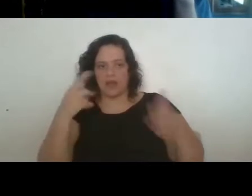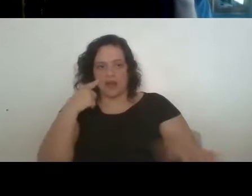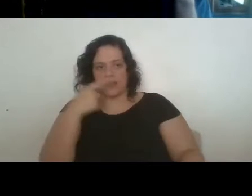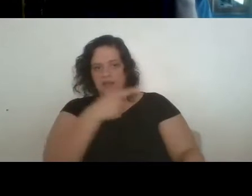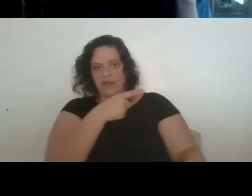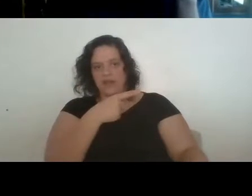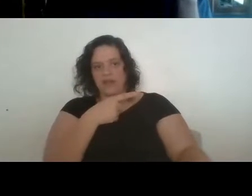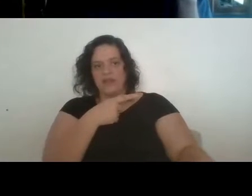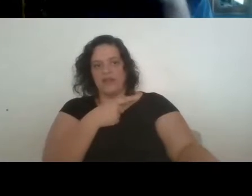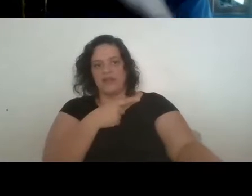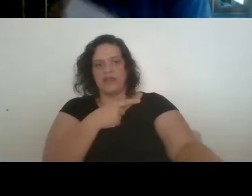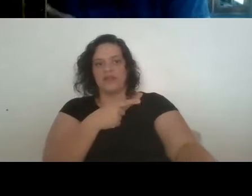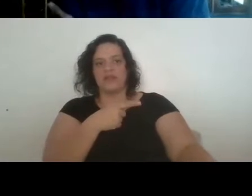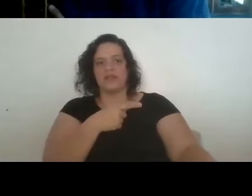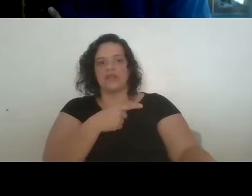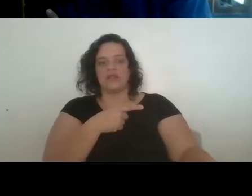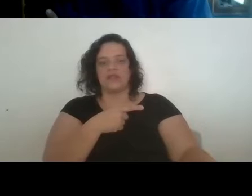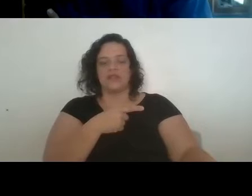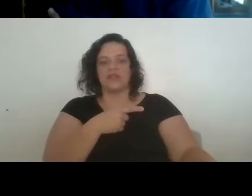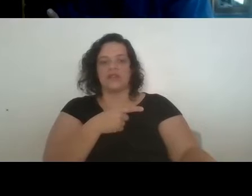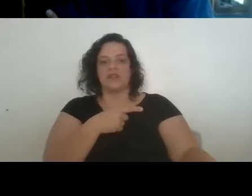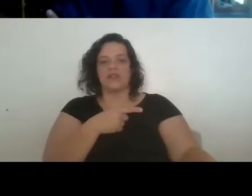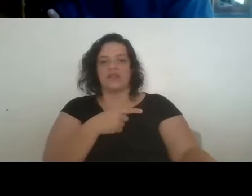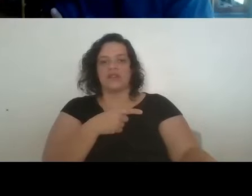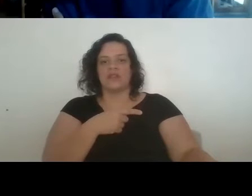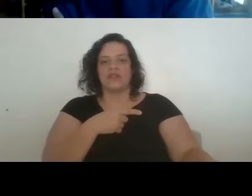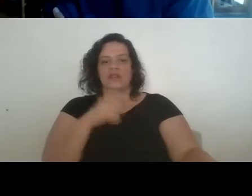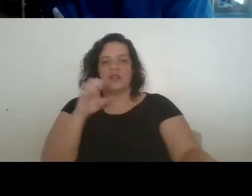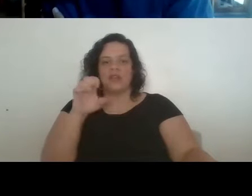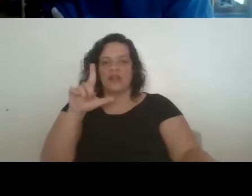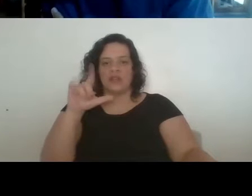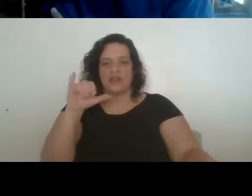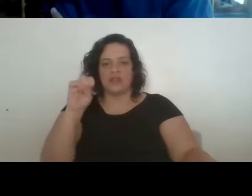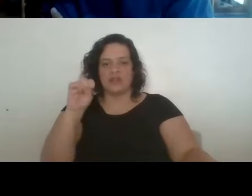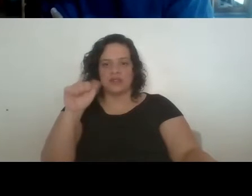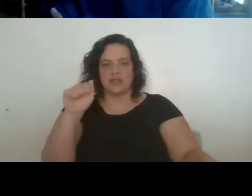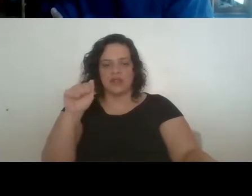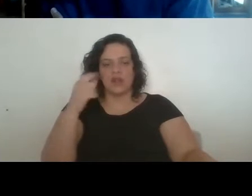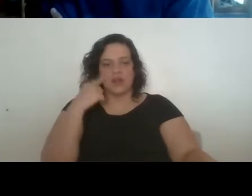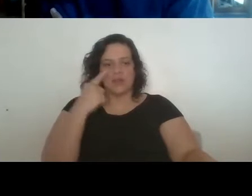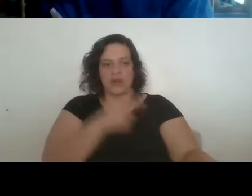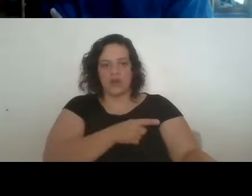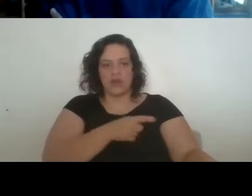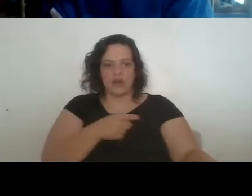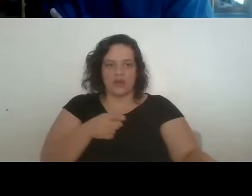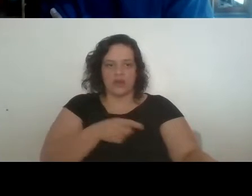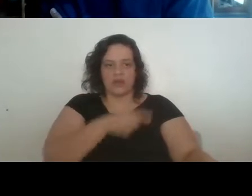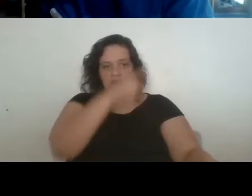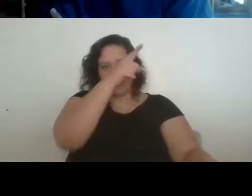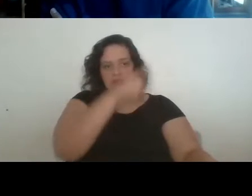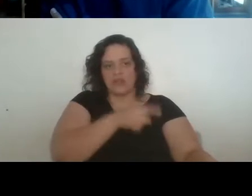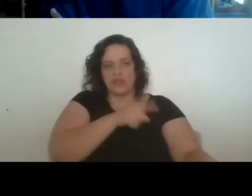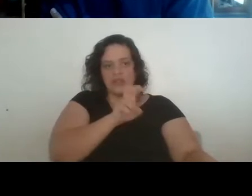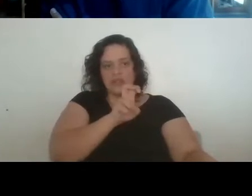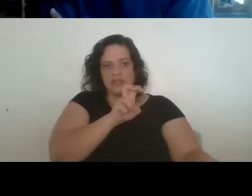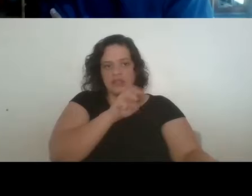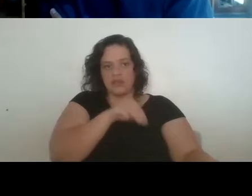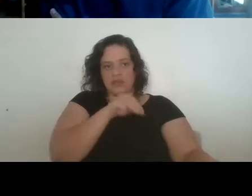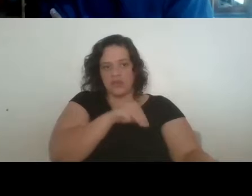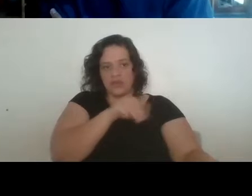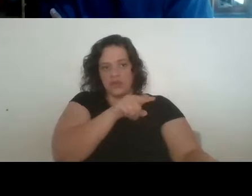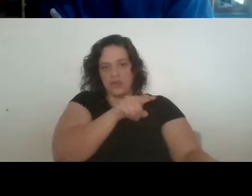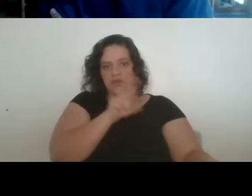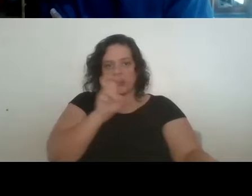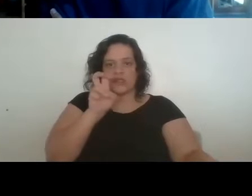centro. Elisa, se você puder indicar no eixo da vertical onde está os 5 minutos. Isso, tá?